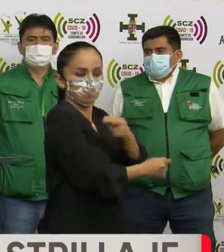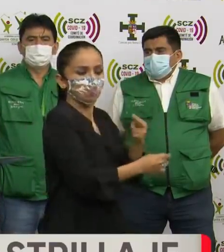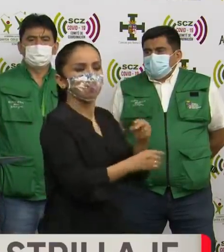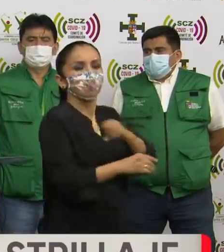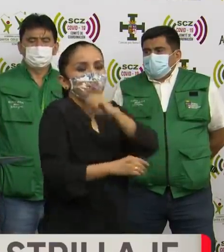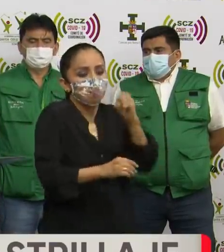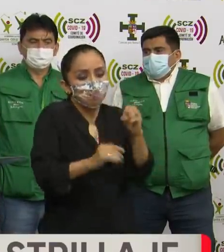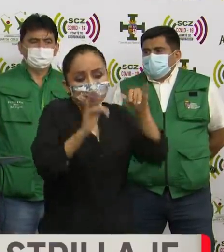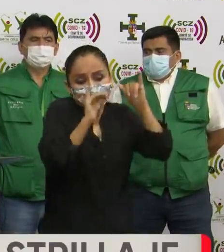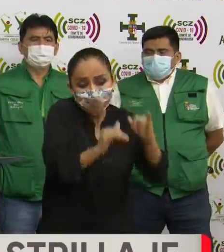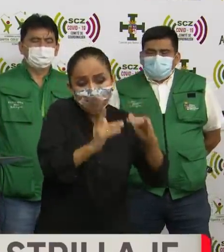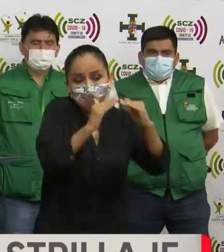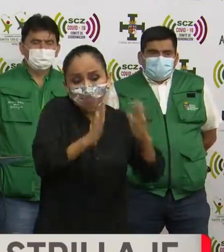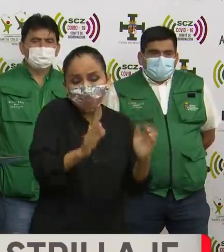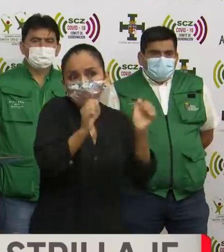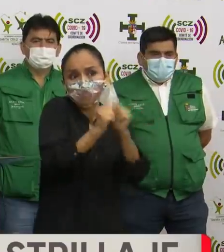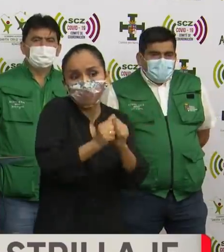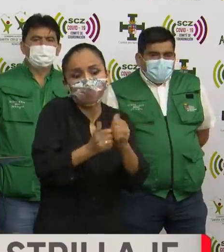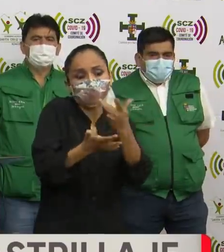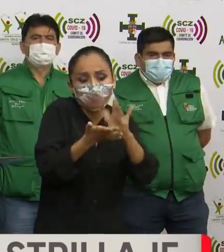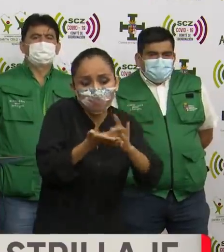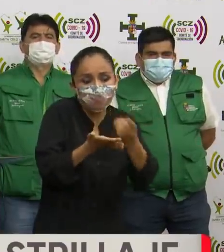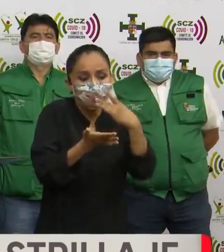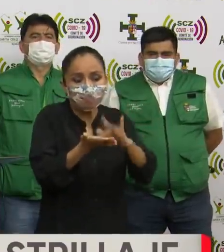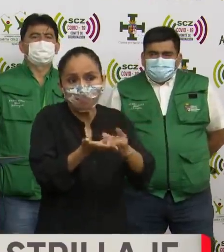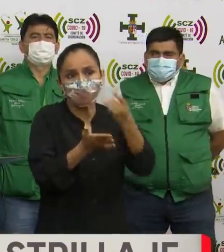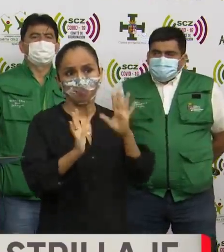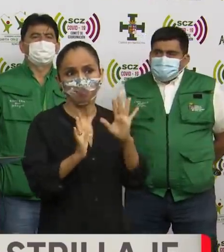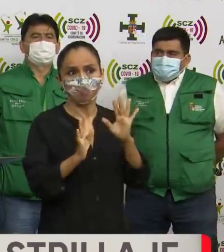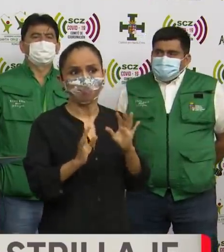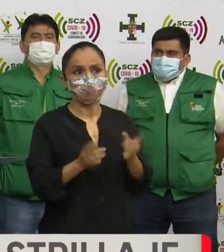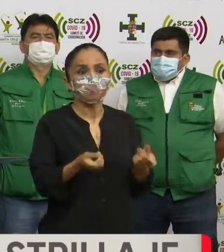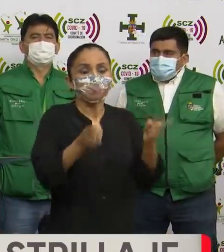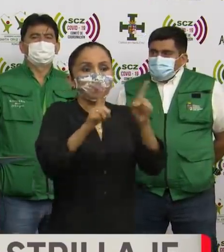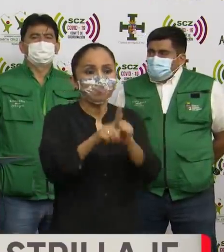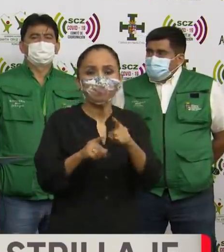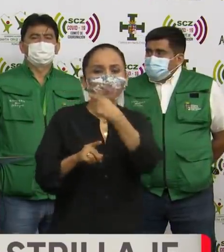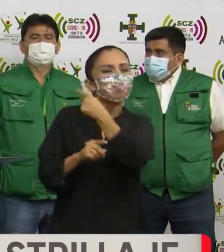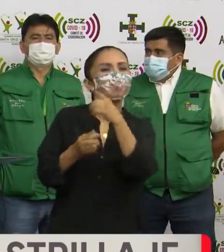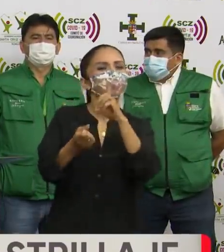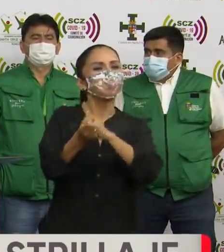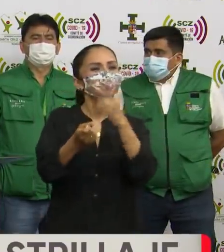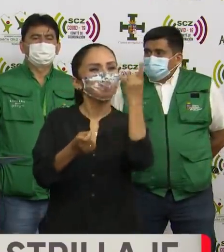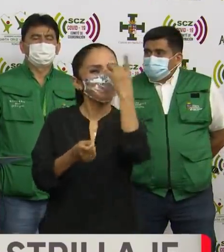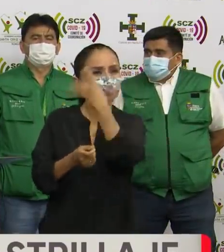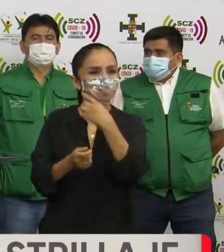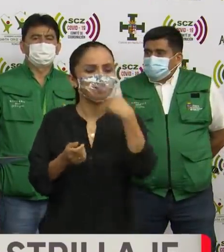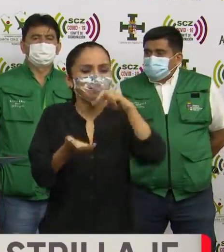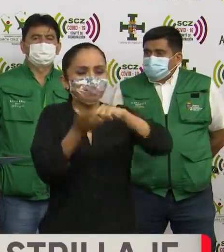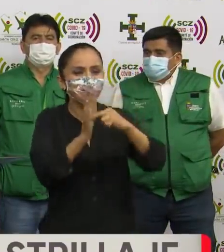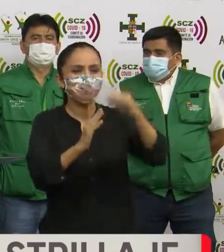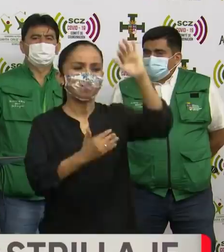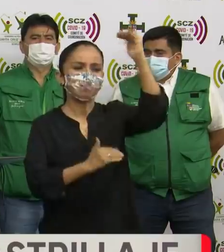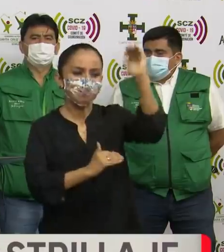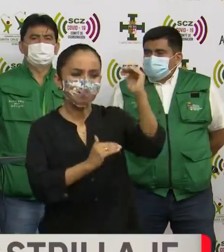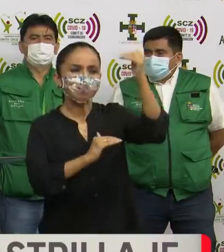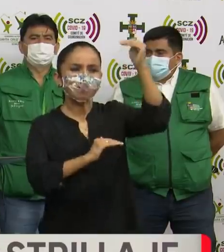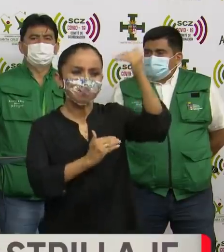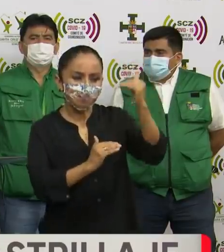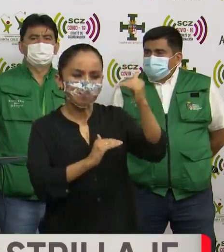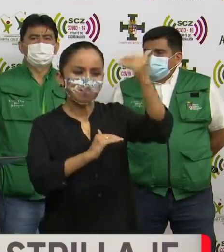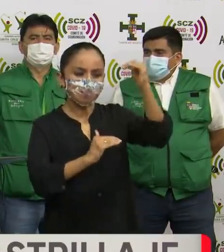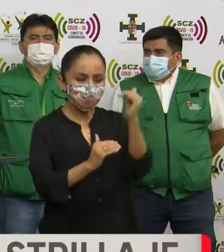con un tratamiento en su domicilio. De eso se trata. Cuando el doctor hablaba de bajar los niveles de muertes,